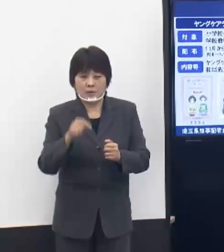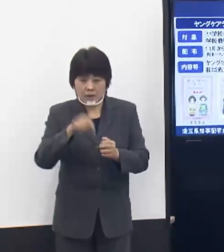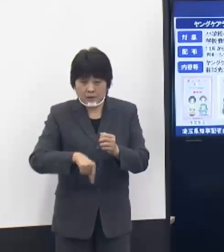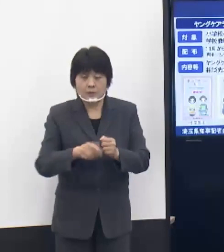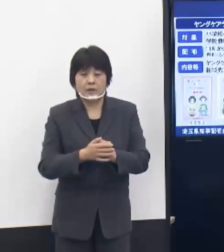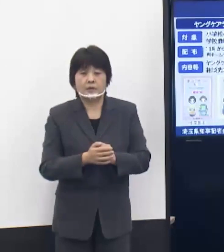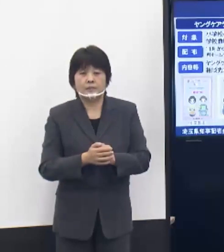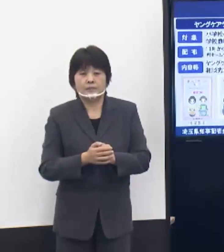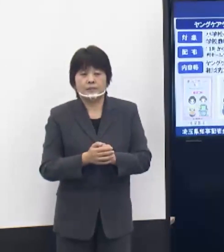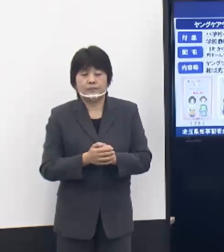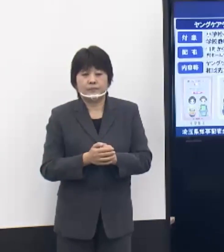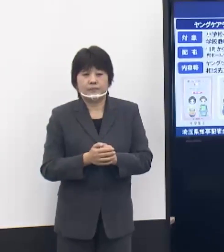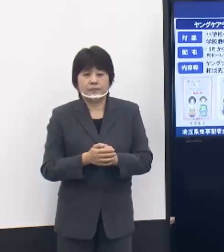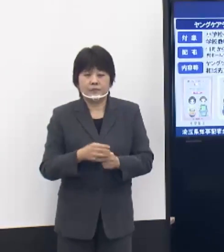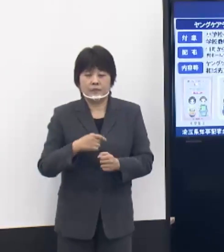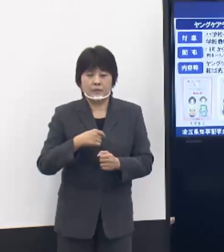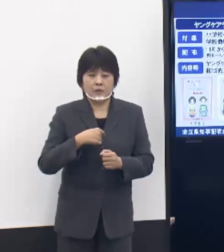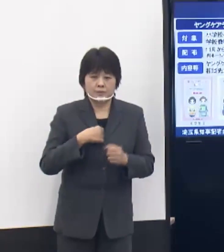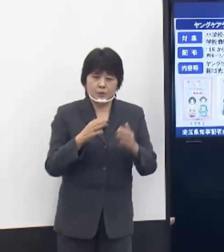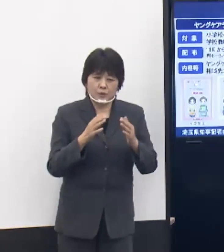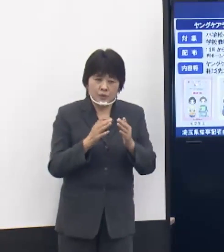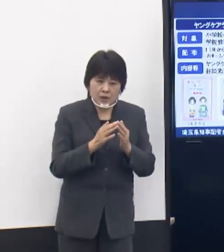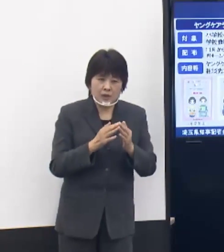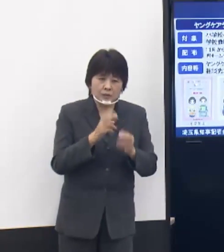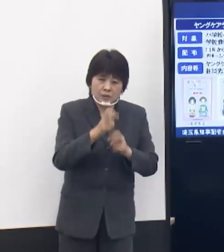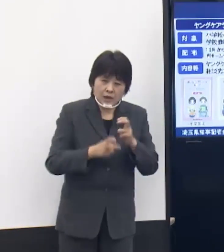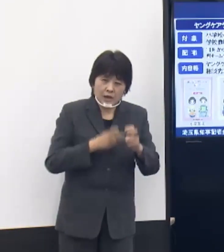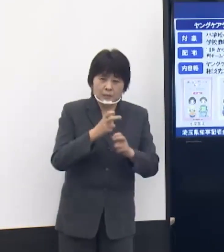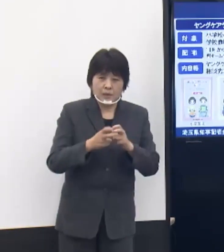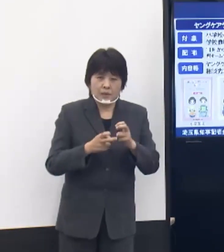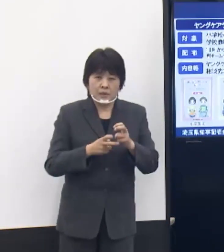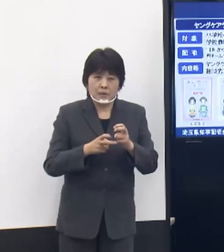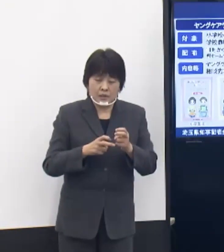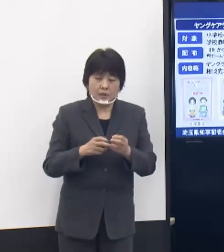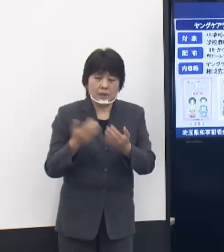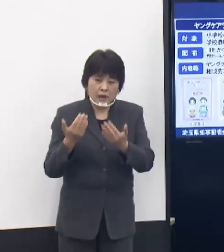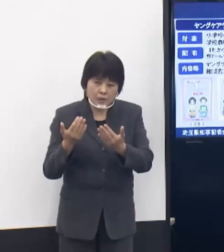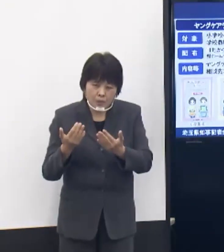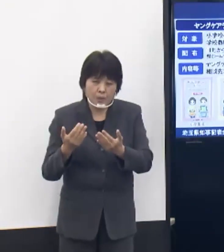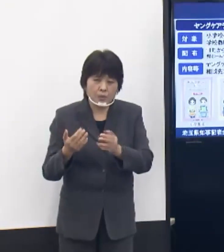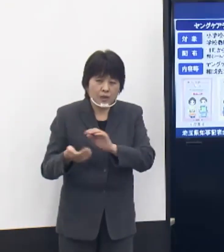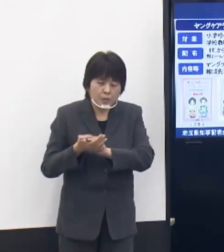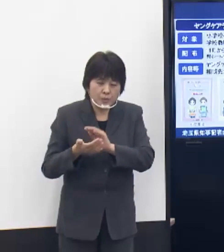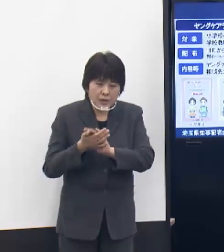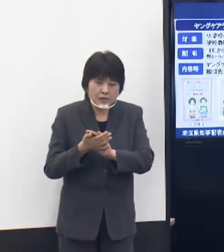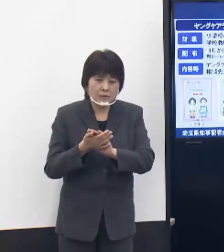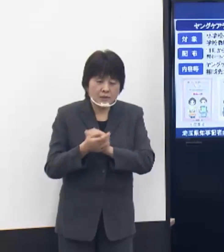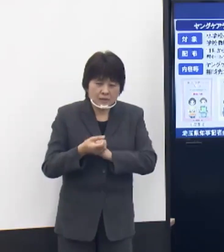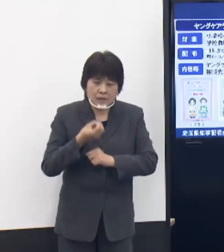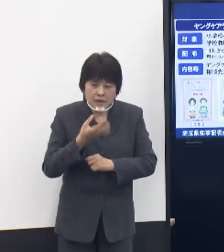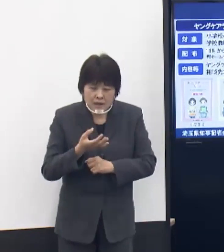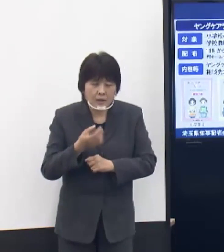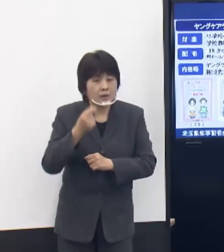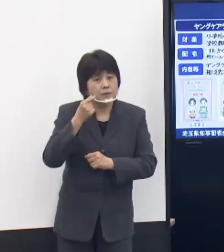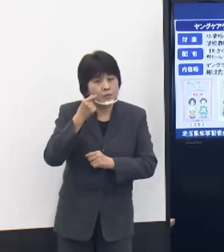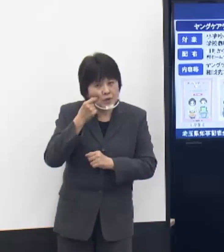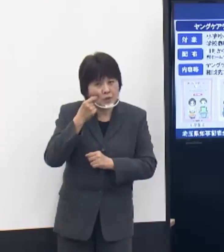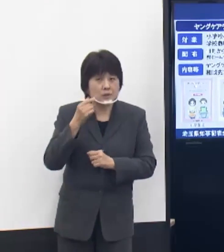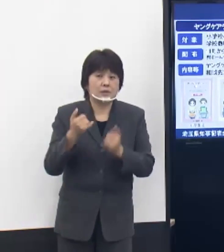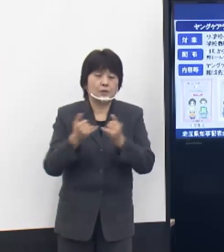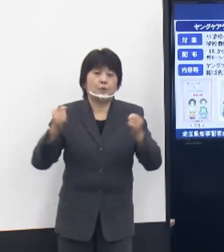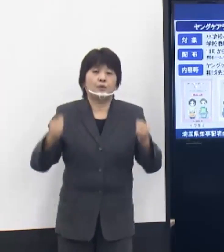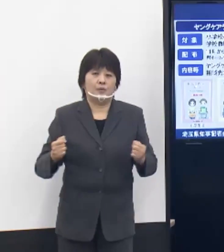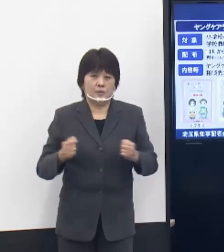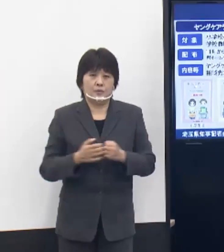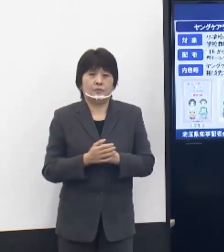の中には自分の家のことの悩みを学校や周りの友人には話しにくいと思っている方もお